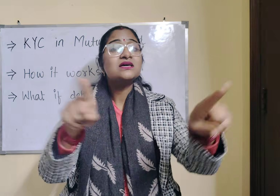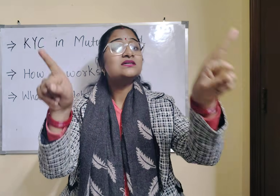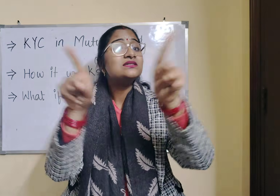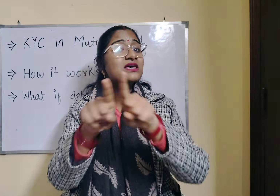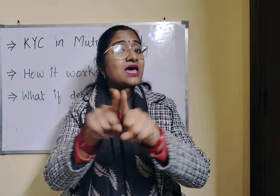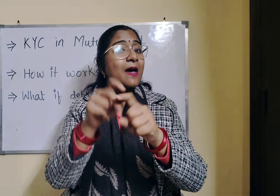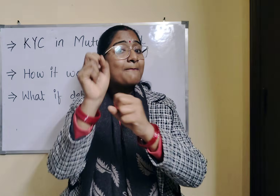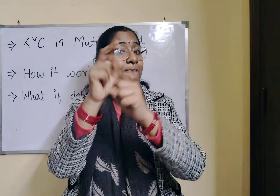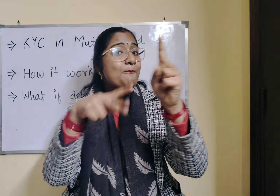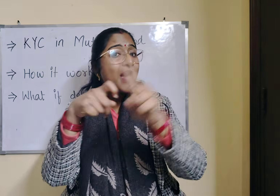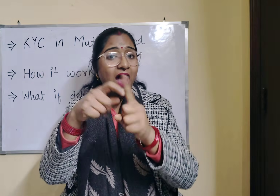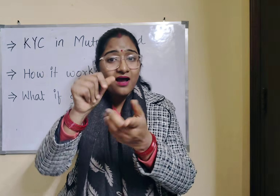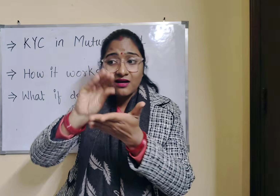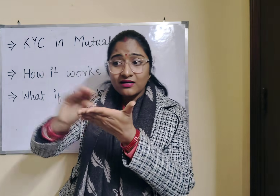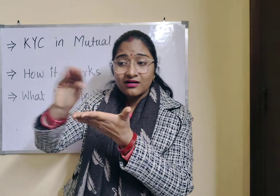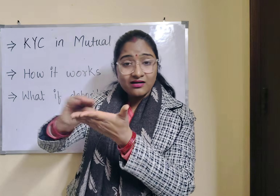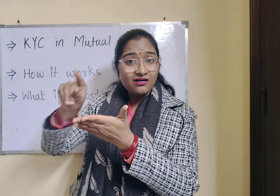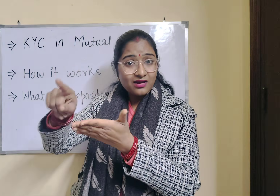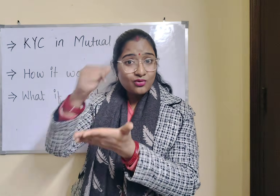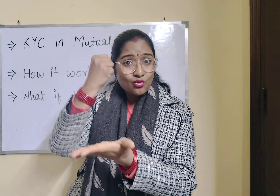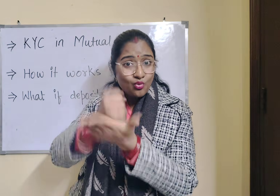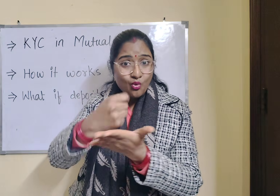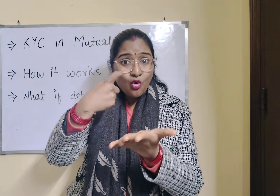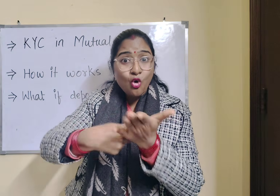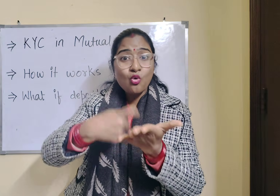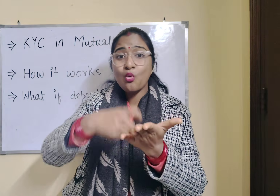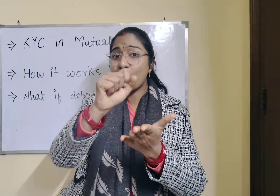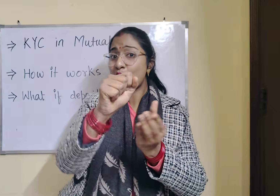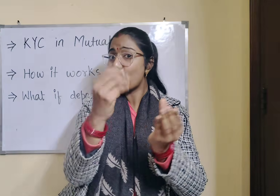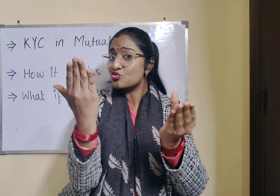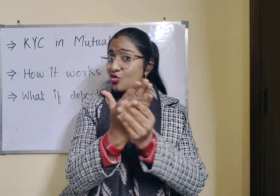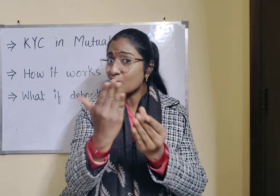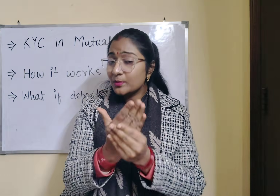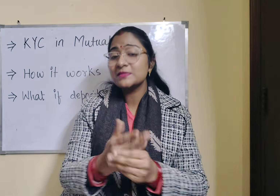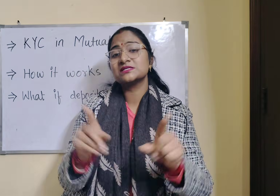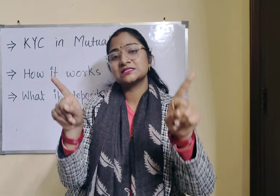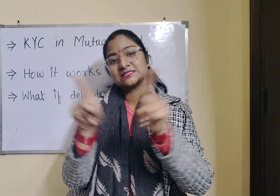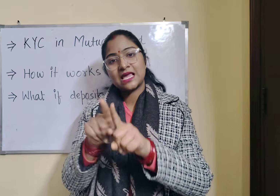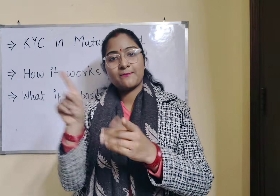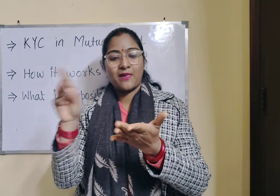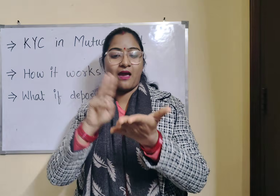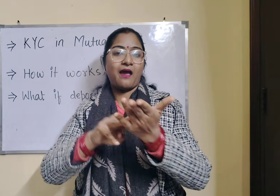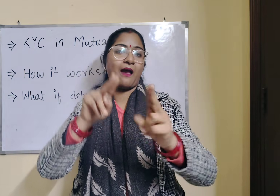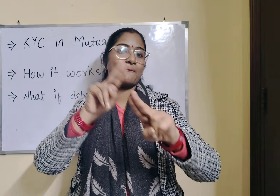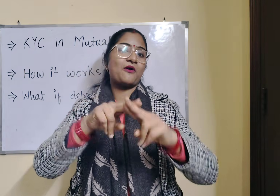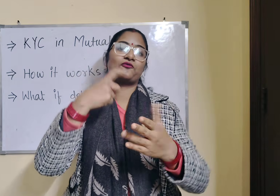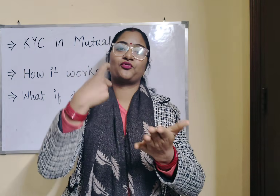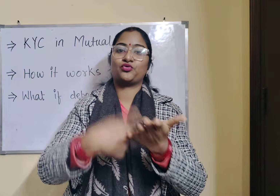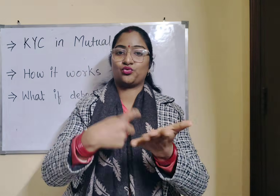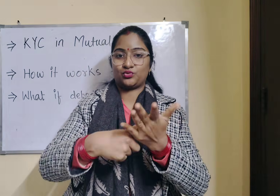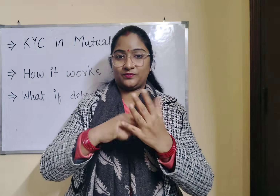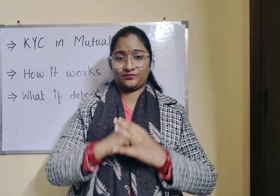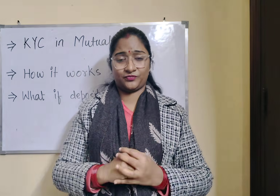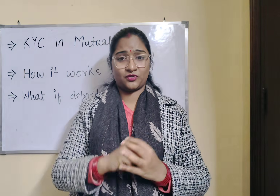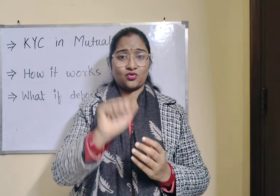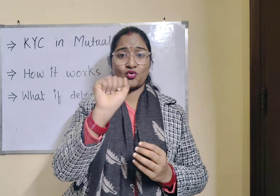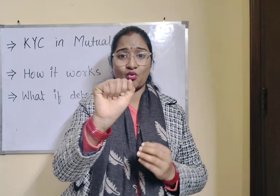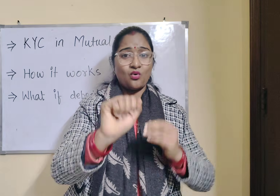अपना अकाउंट ओपन करेंगे, जब उसमें इन्वेस्ट करेंगे तो आपके जैसे बैंक में डॉक्यूमेंट्स दिए जाते हैं, म्यूचुअल फंड में भी